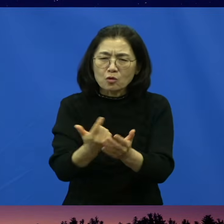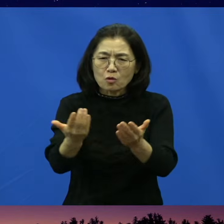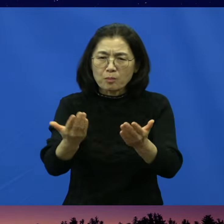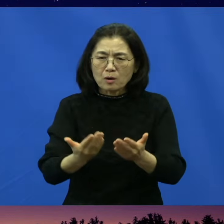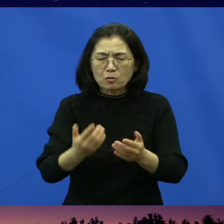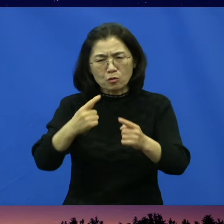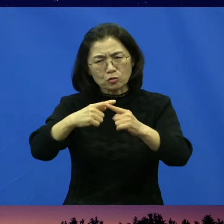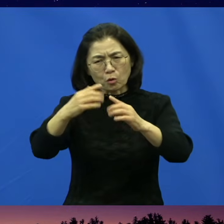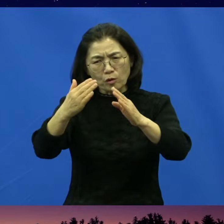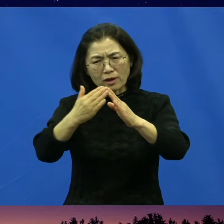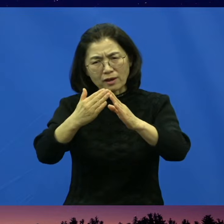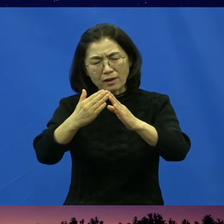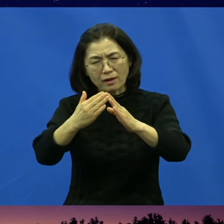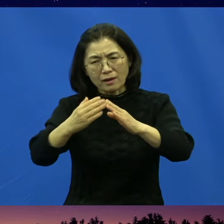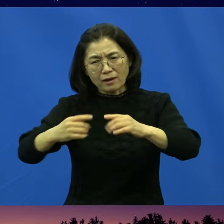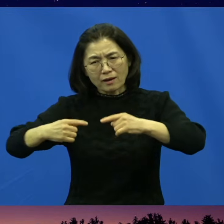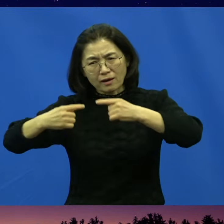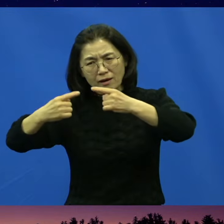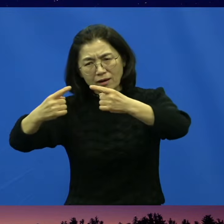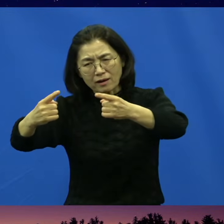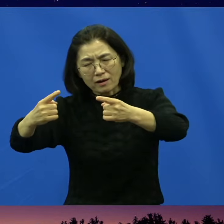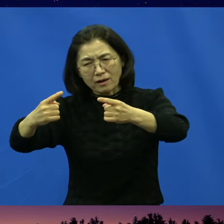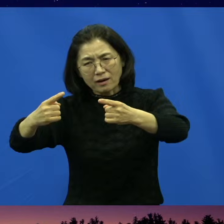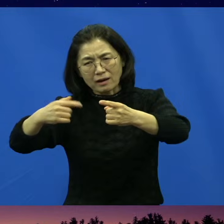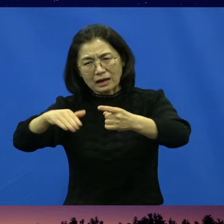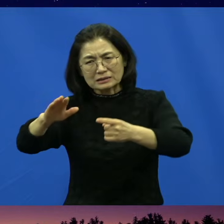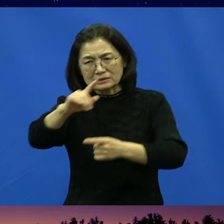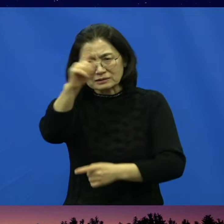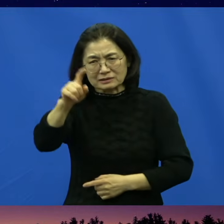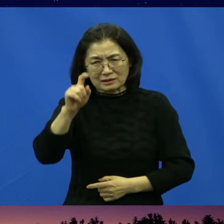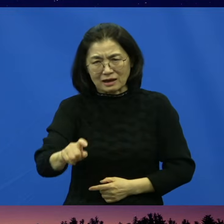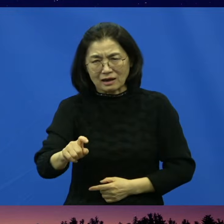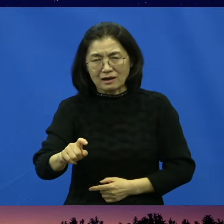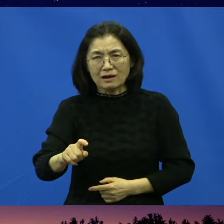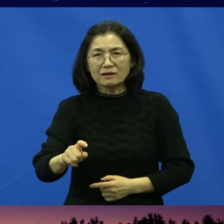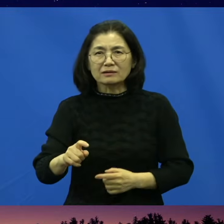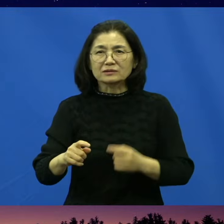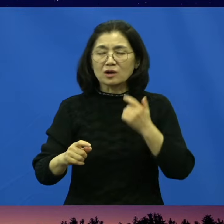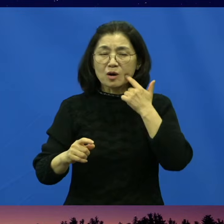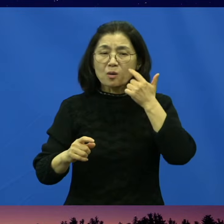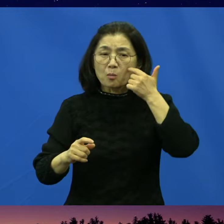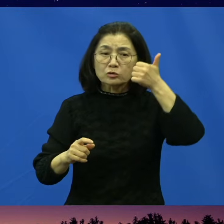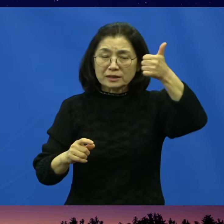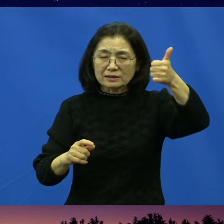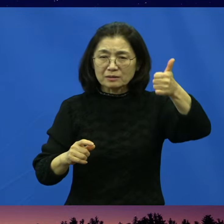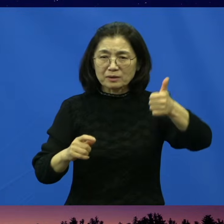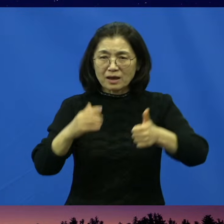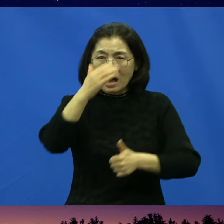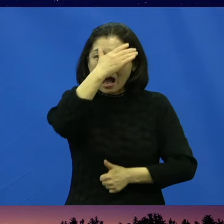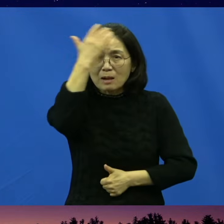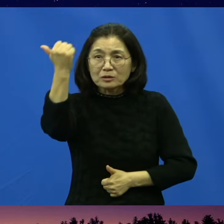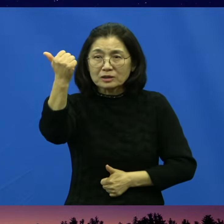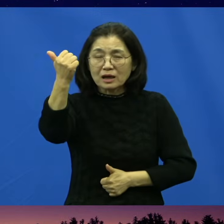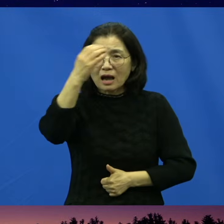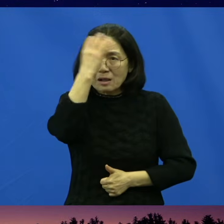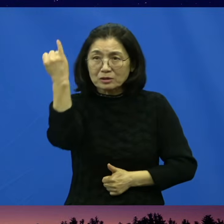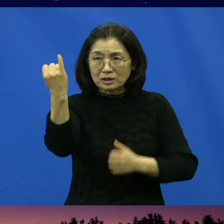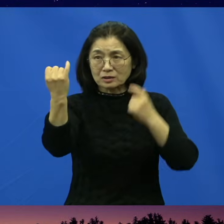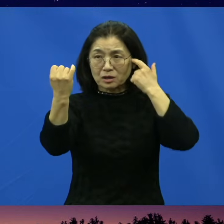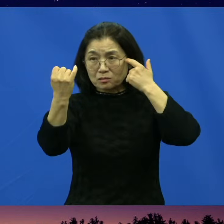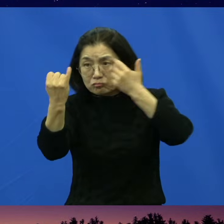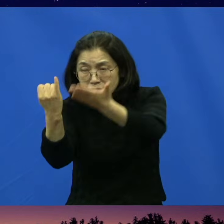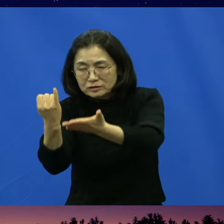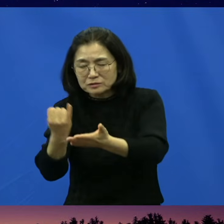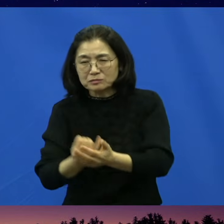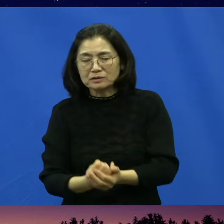교회로 오시게 되었을까? 그래서 언젠가 제가 한번 물었습니다. 할매, 근데 왜